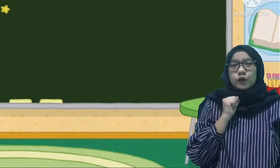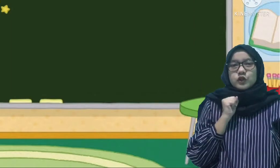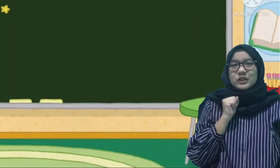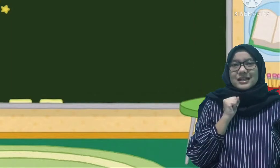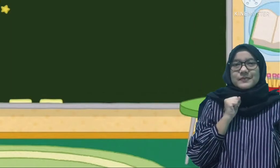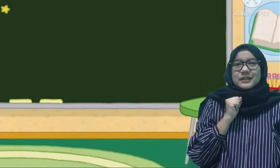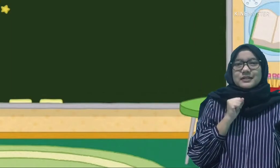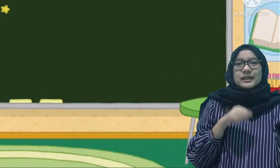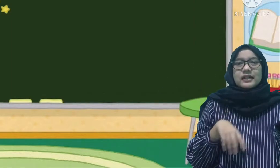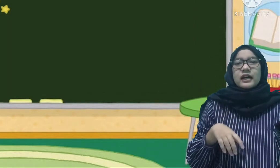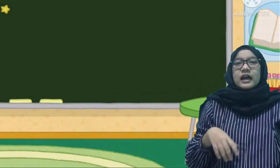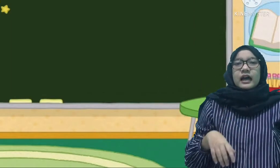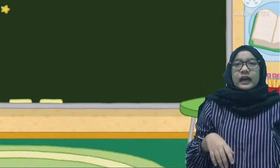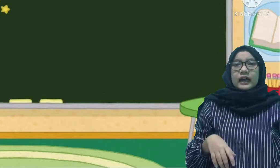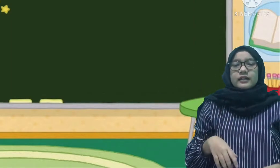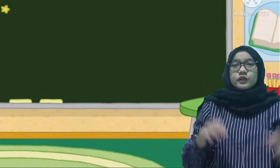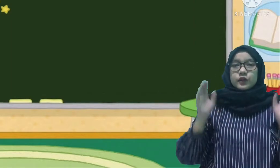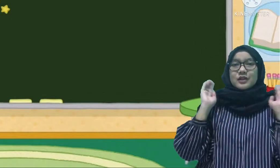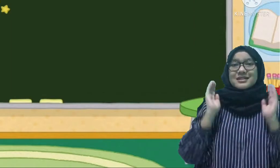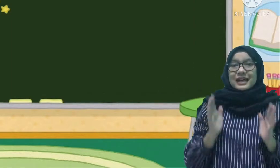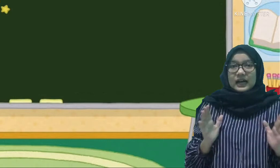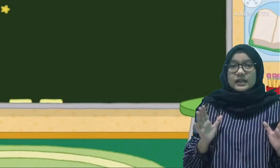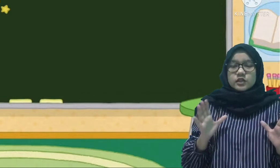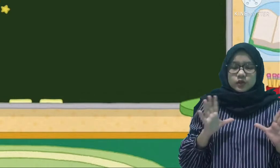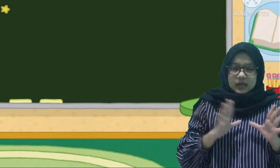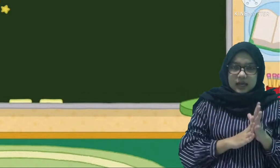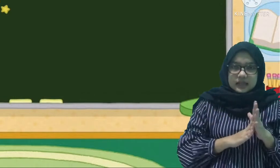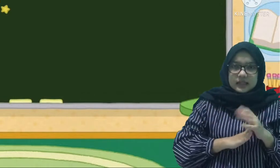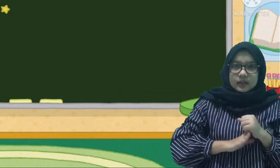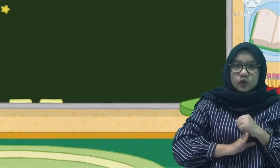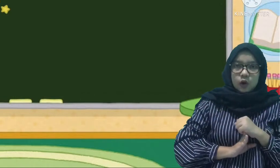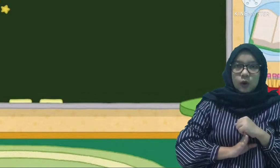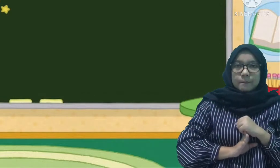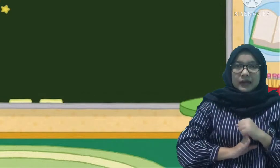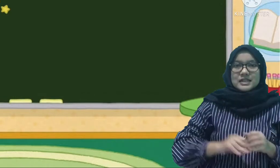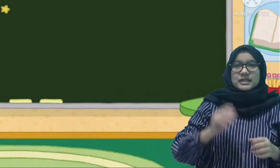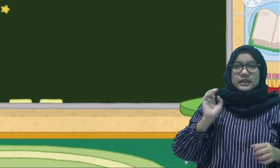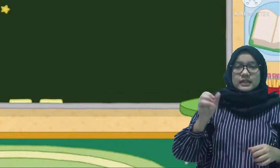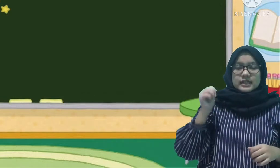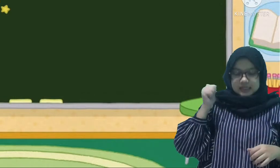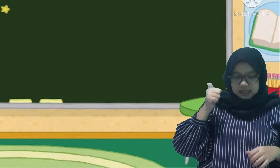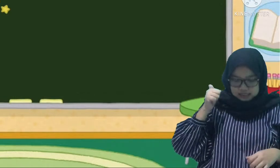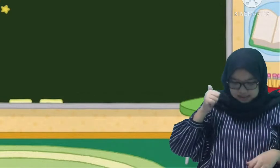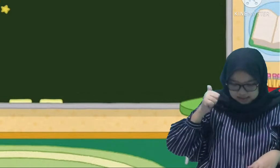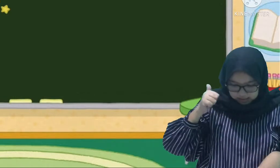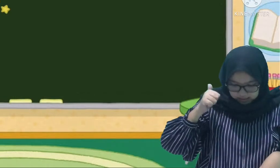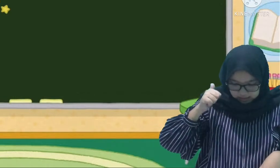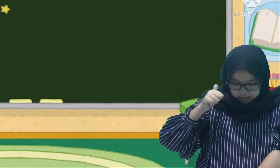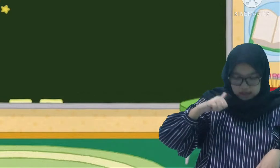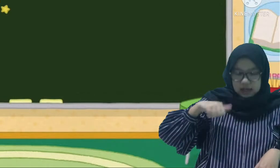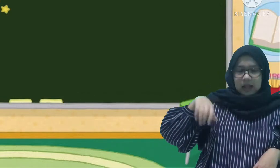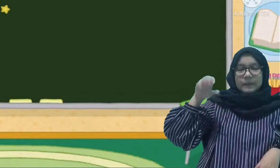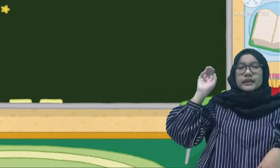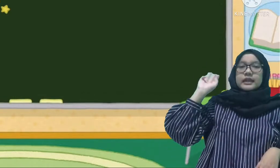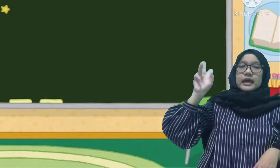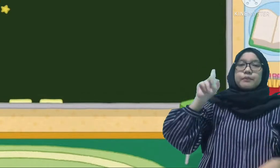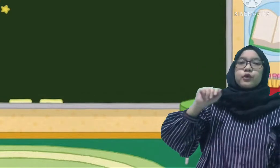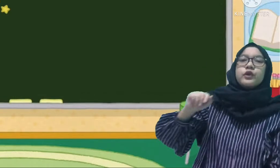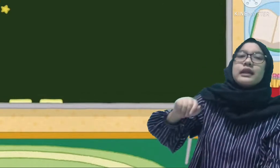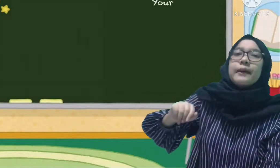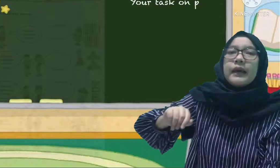that's all for today's material. And your task today is on page 36. Nah, ada di